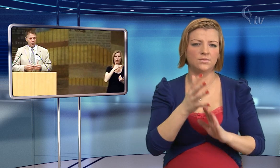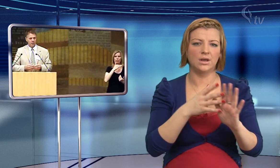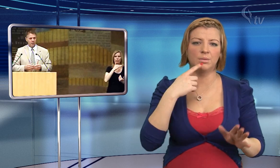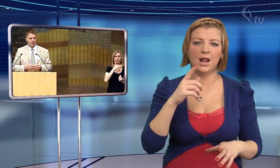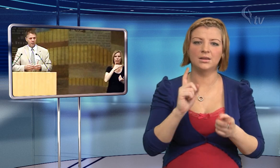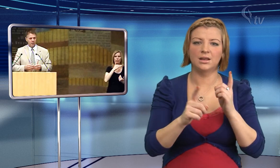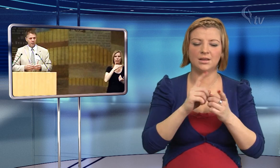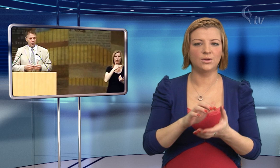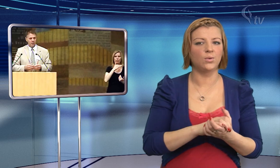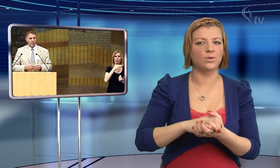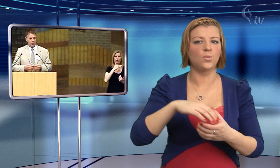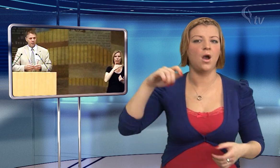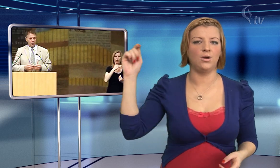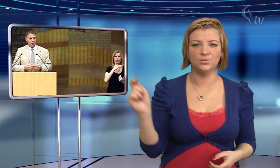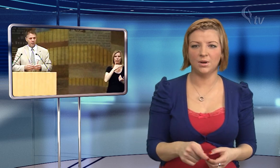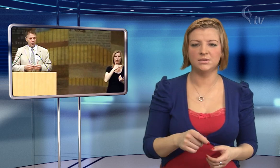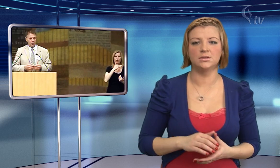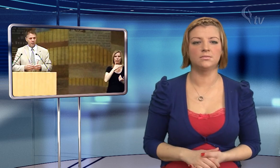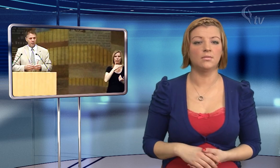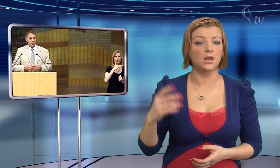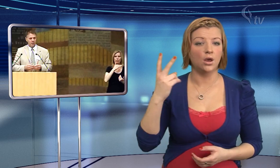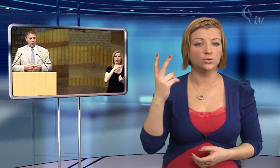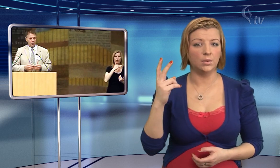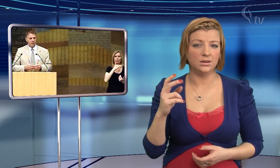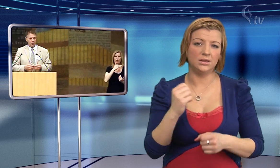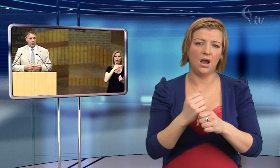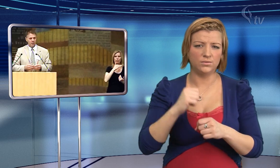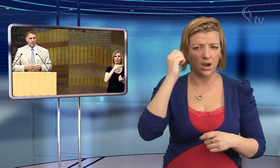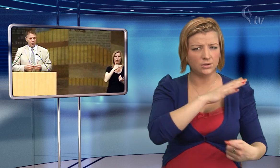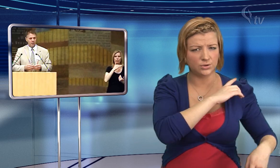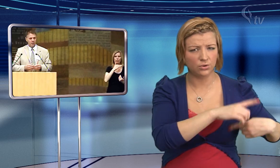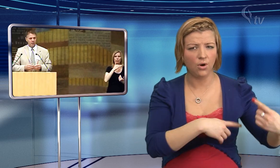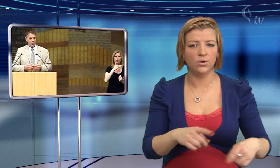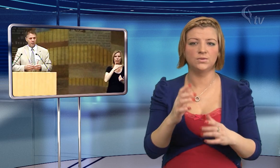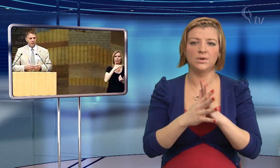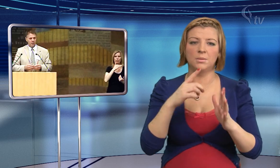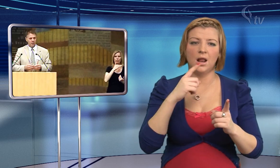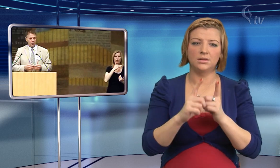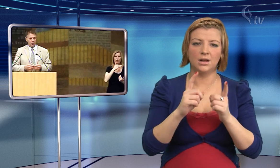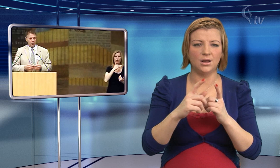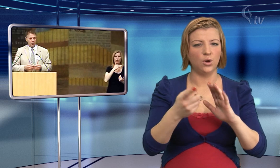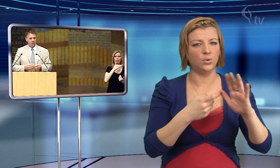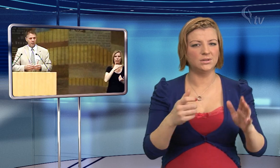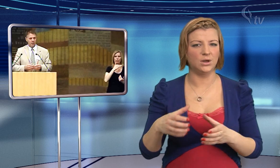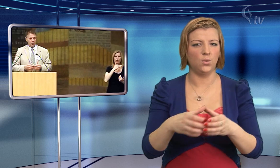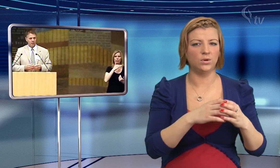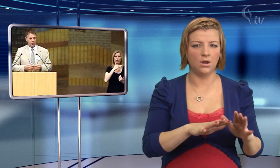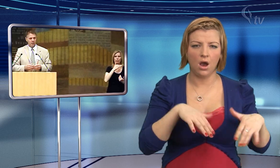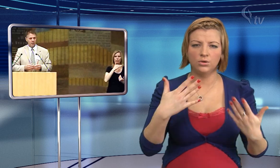ühingu asutamisest. 20 tegevusaasta jooksul on viipekeeletõlkide kutseühing andnud olulise panuse viipekeeletõlki